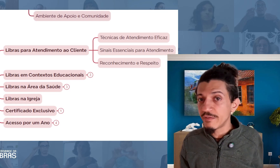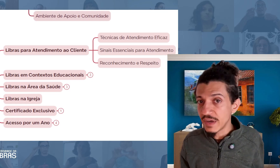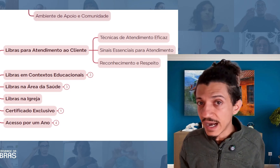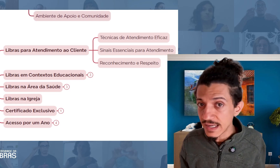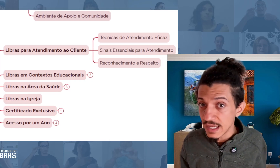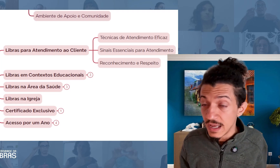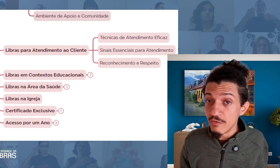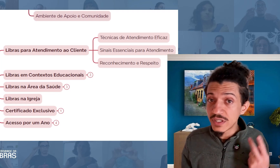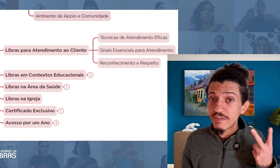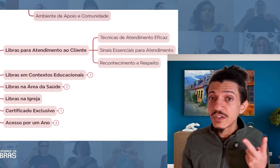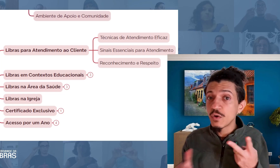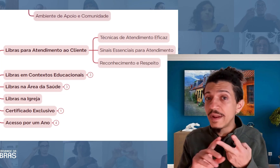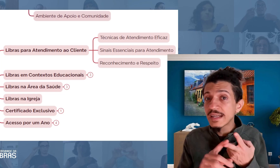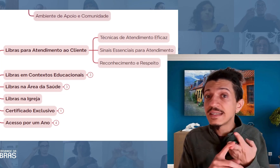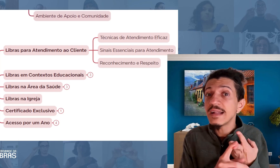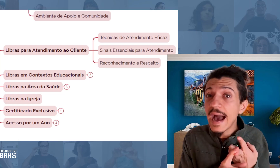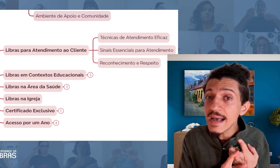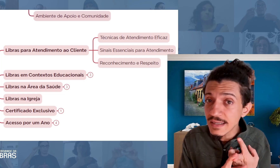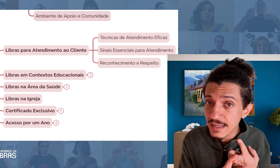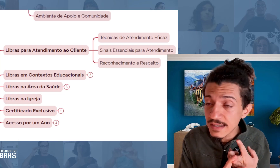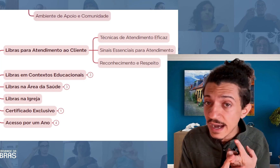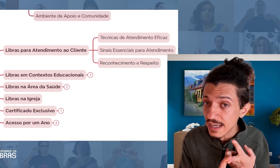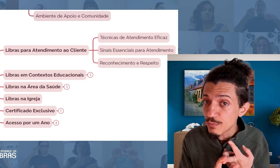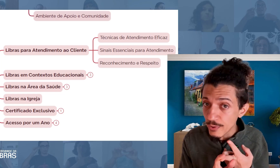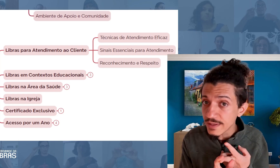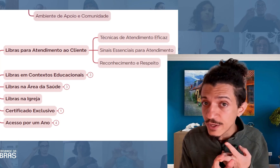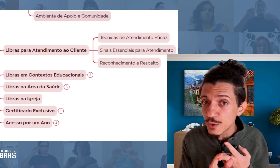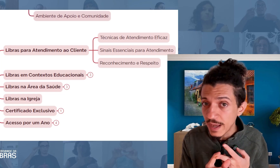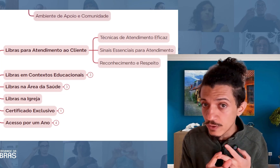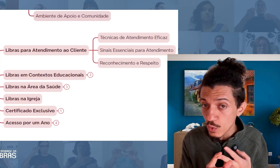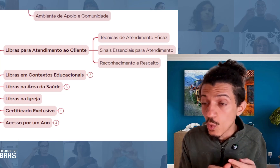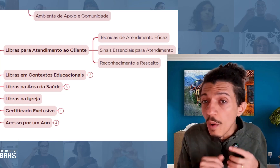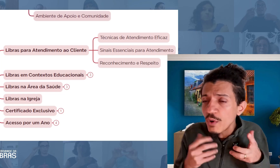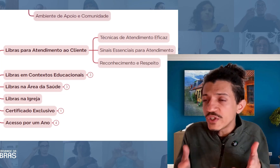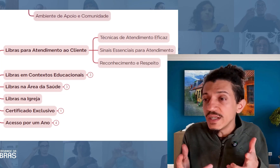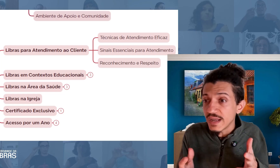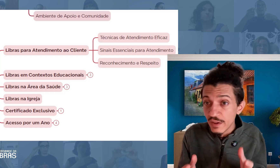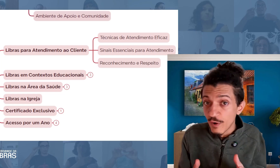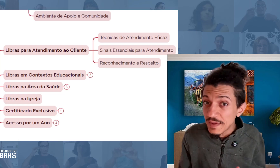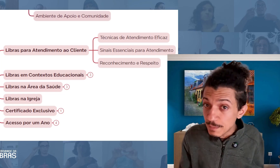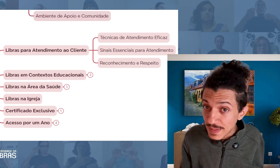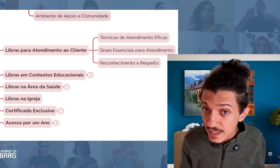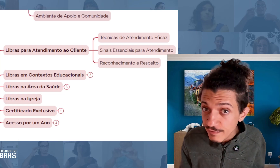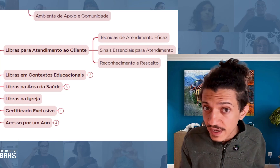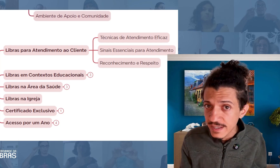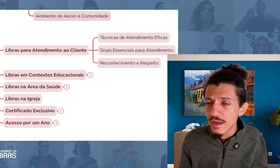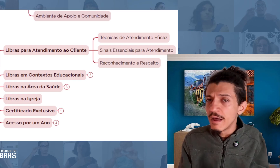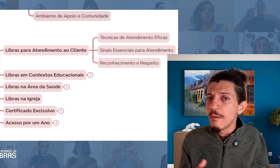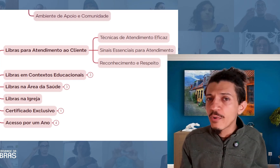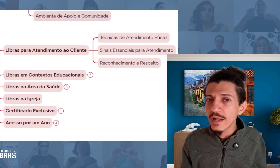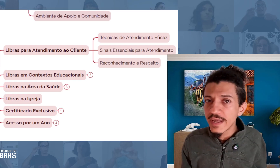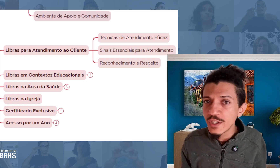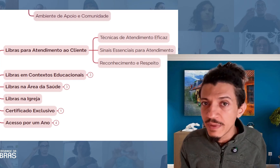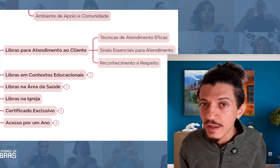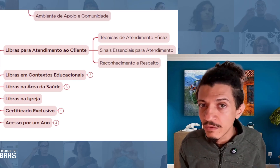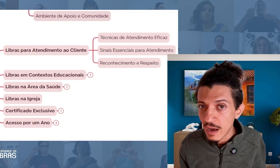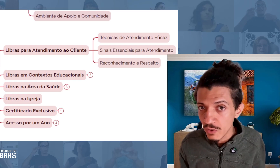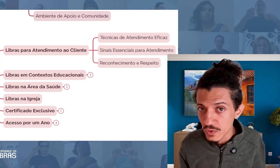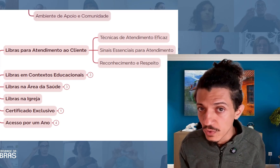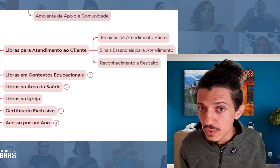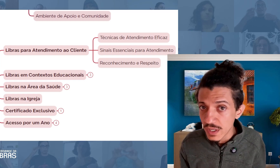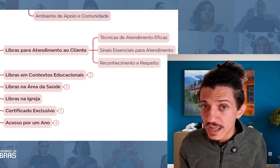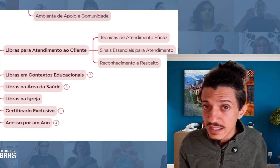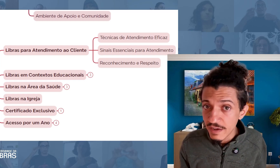atendimento eficaz. Você vai descobrir sinais essenciais para o atendimento, como utilizar de forma específica isso para o atendimento